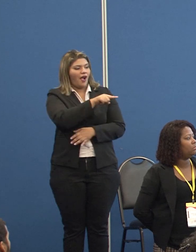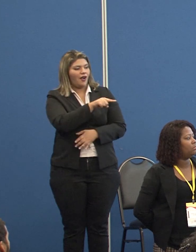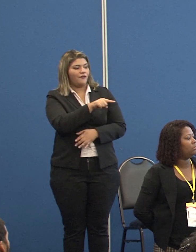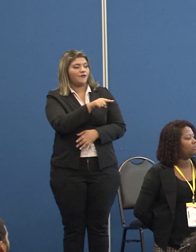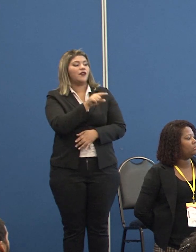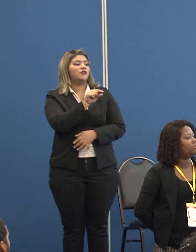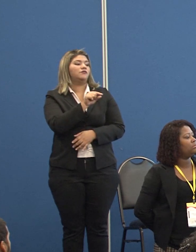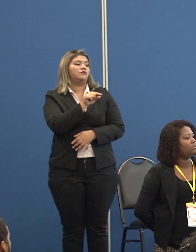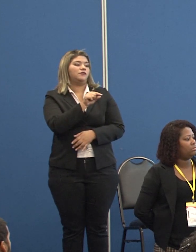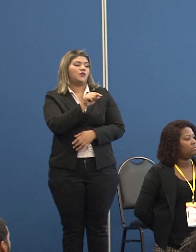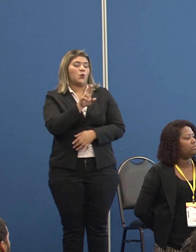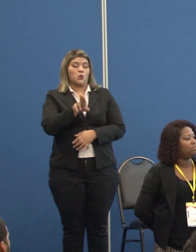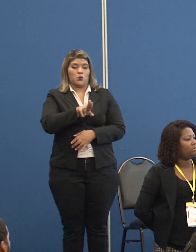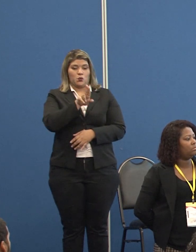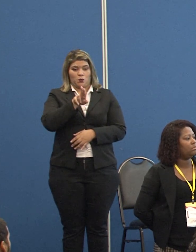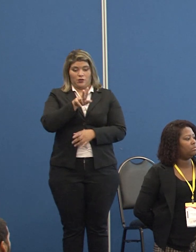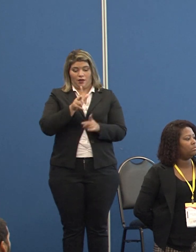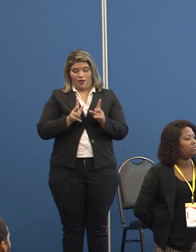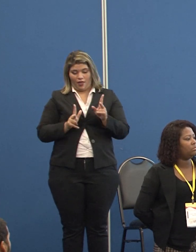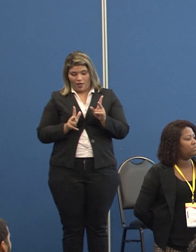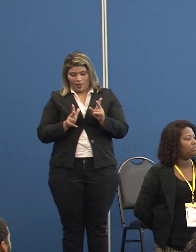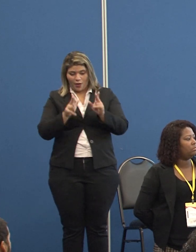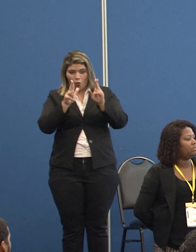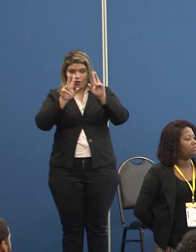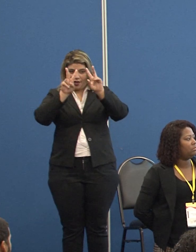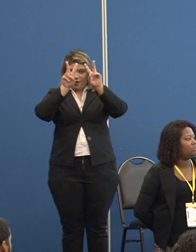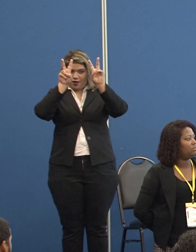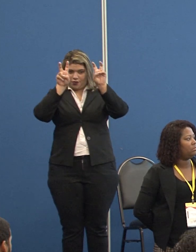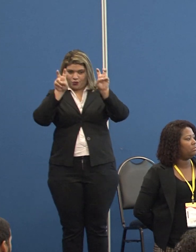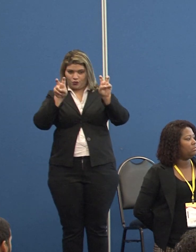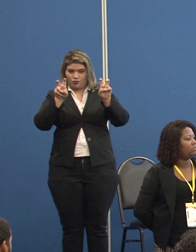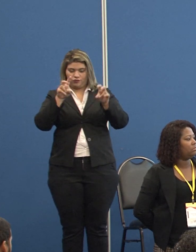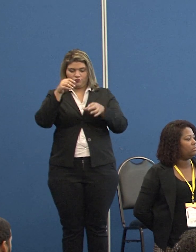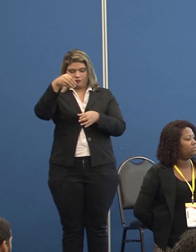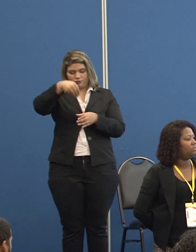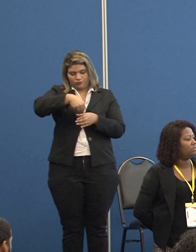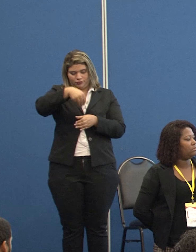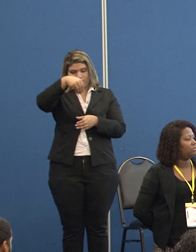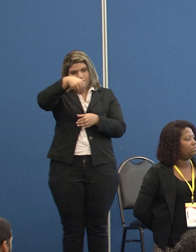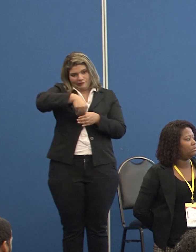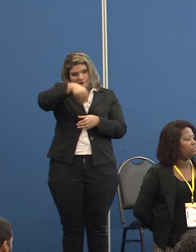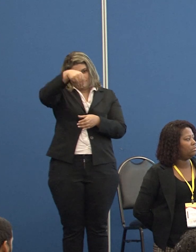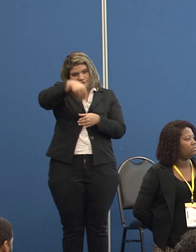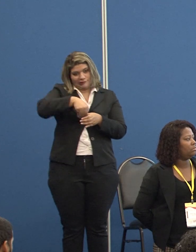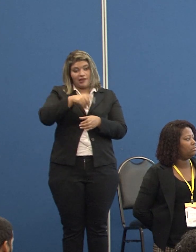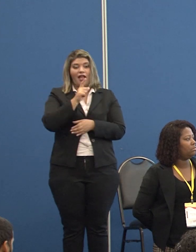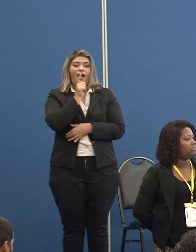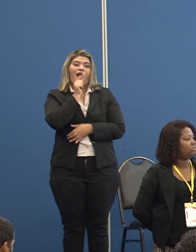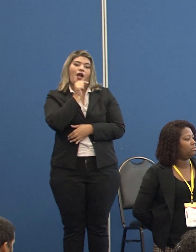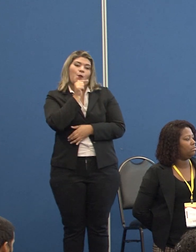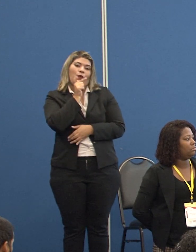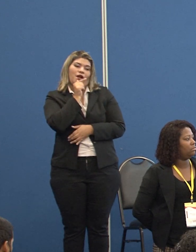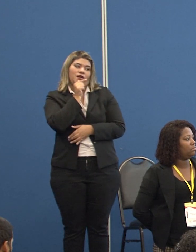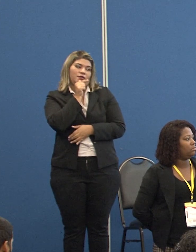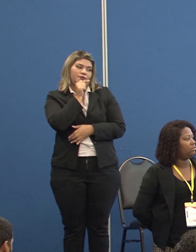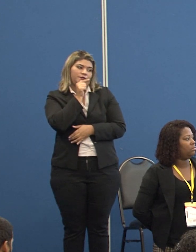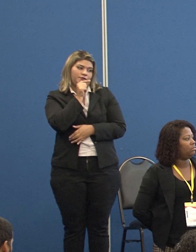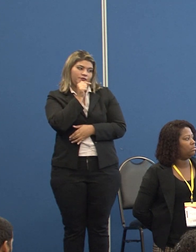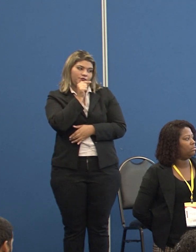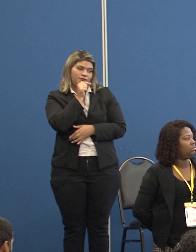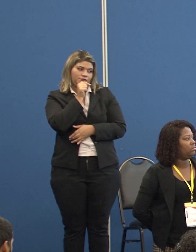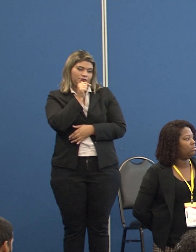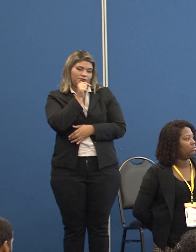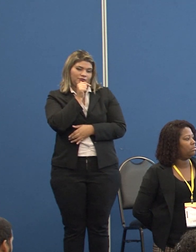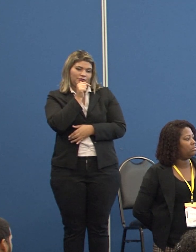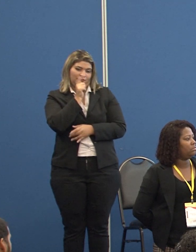o assunto principal, né, o assunto que você deseja, e ele vai colocando dentro da garrafa, é uma garrafa com água, purpurina para